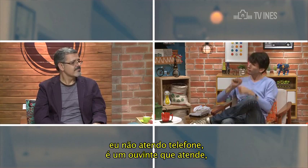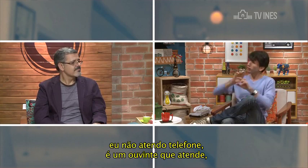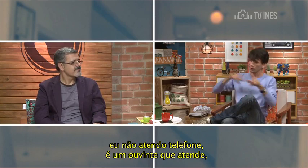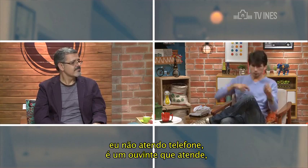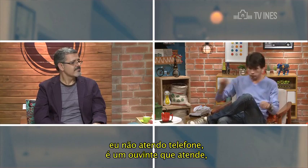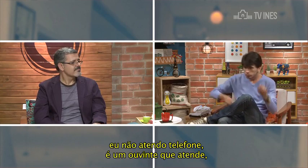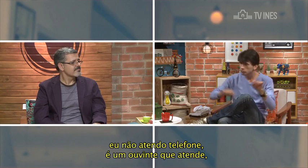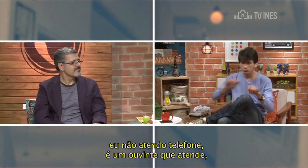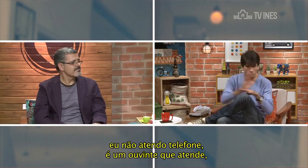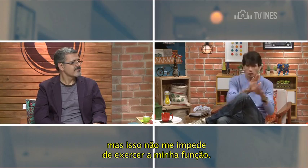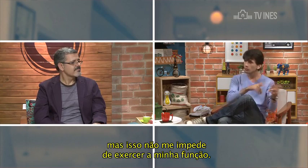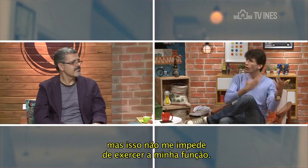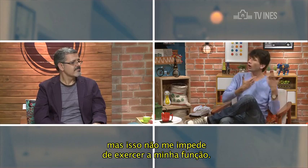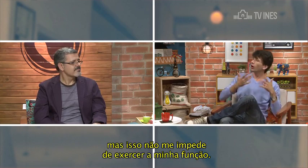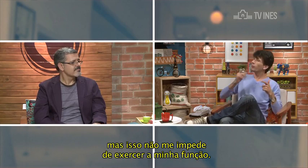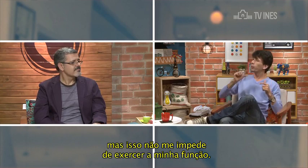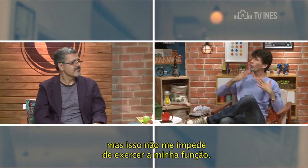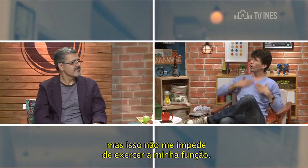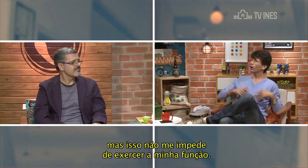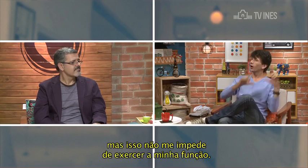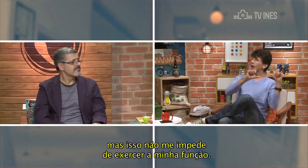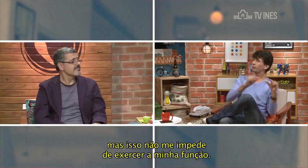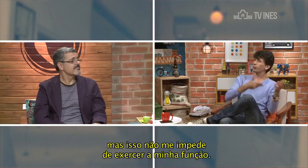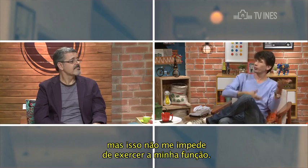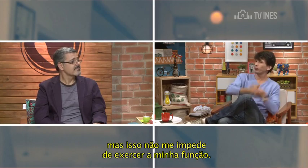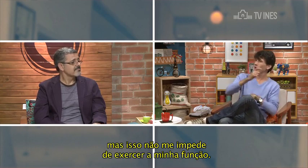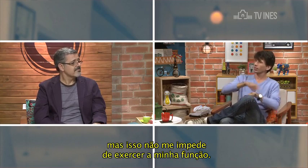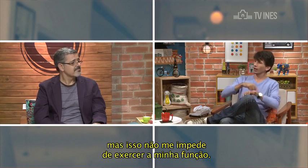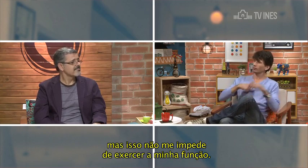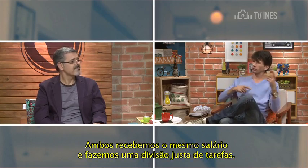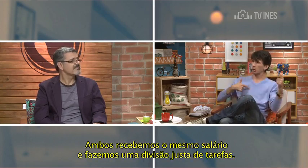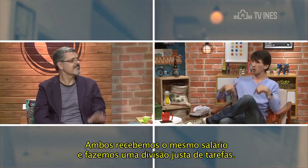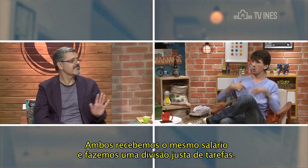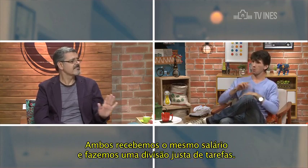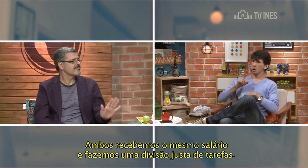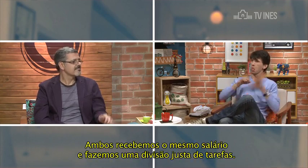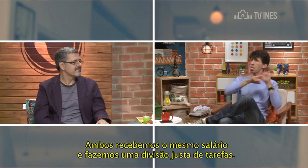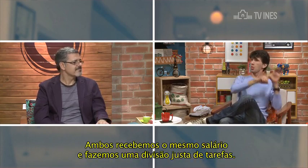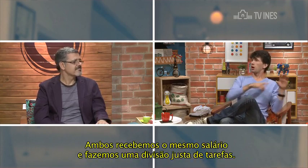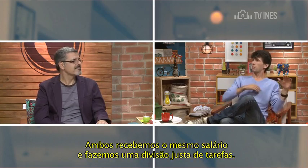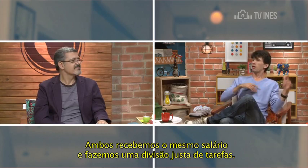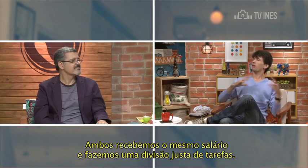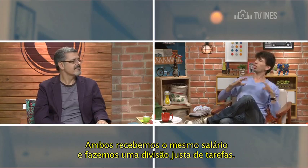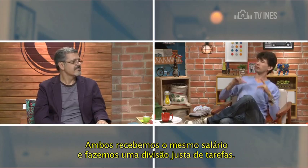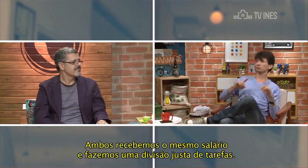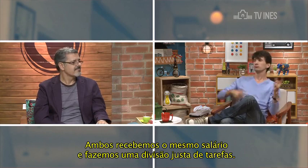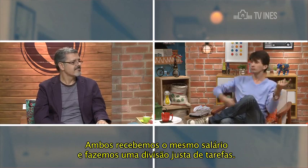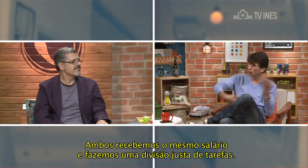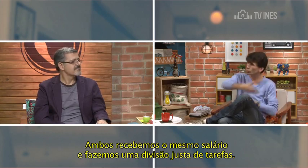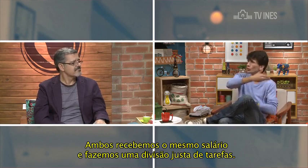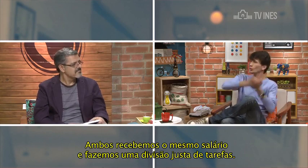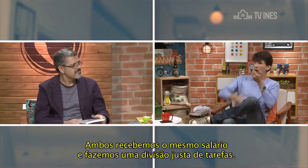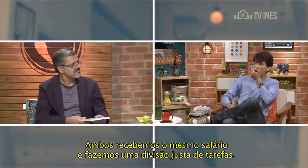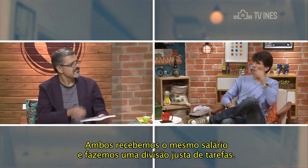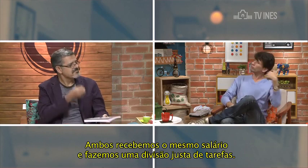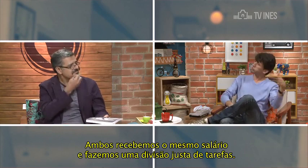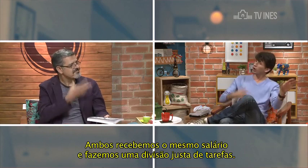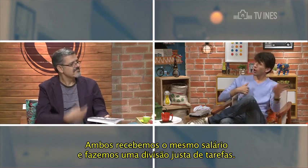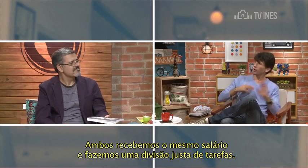ouvinte que atende mas isso não me impede de exercer a minha função ambos recebemos o mesmo salário e fazemos uma divisão justa de